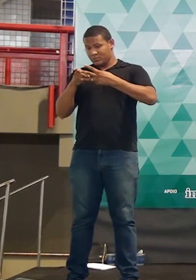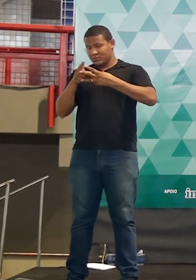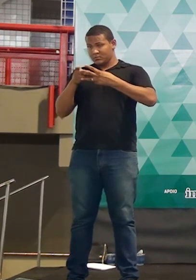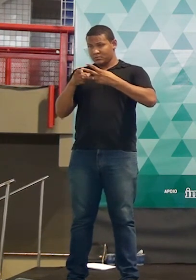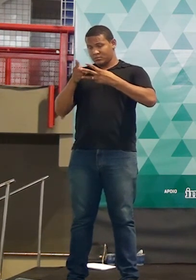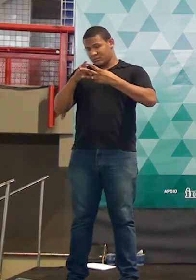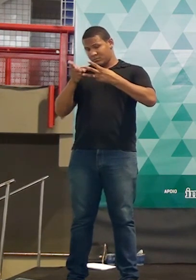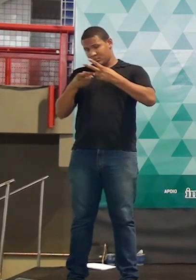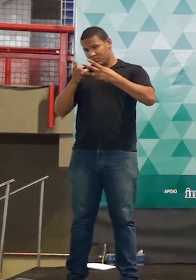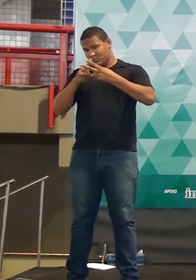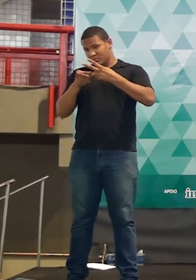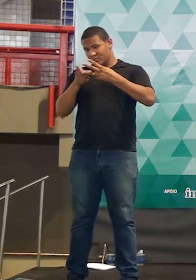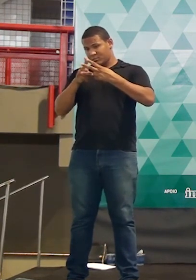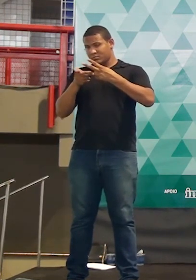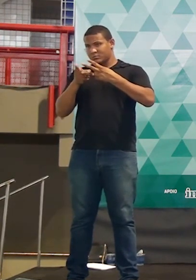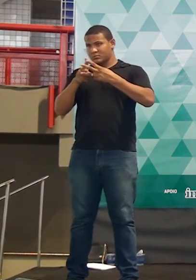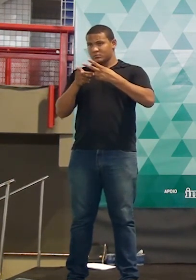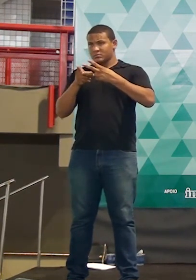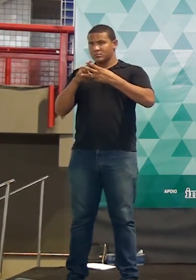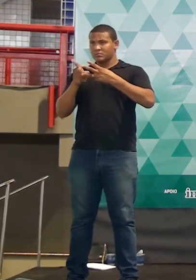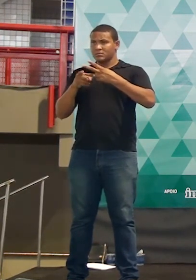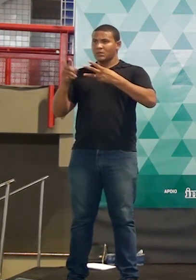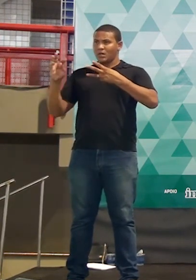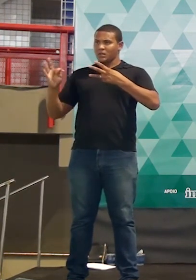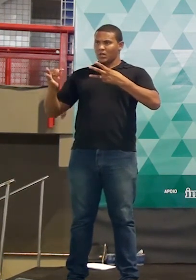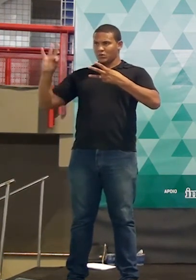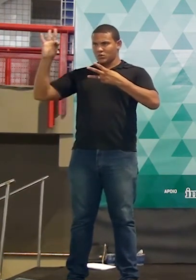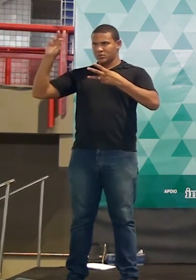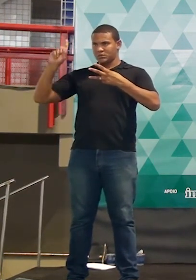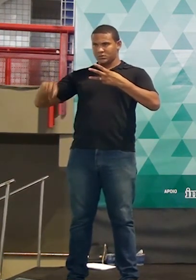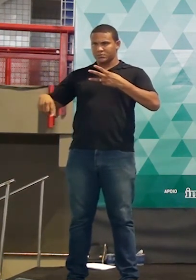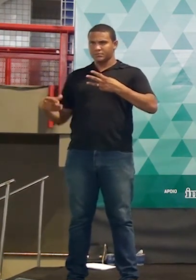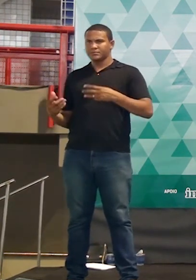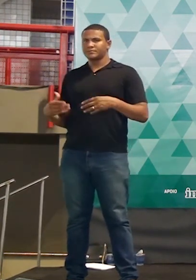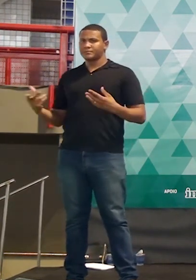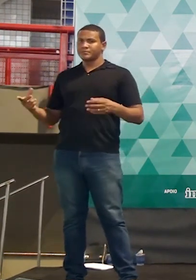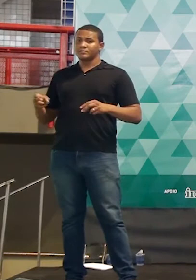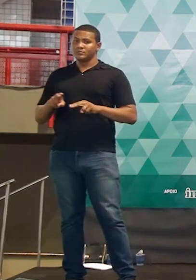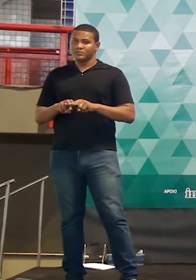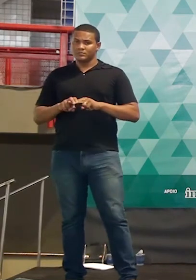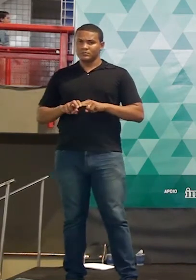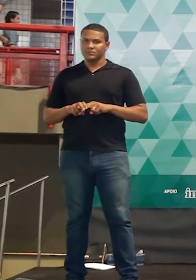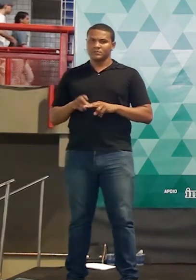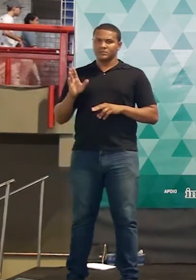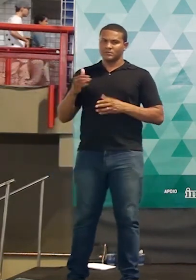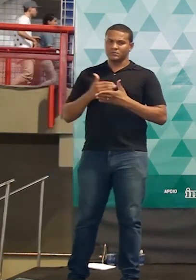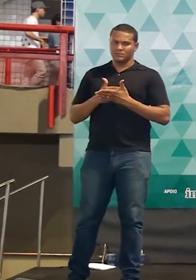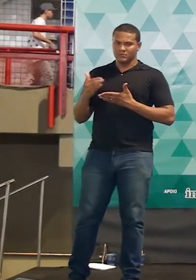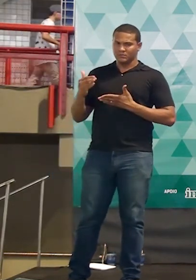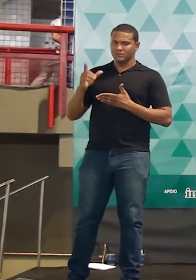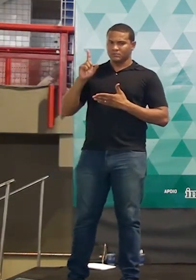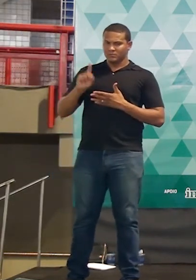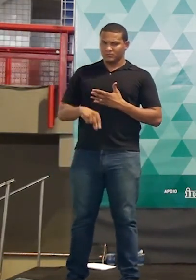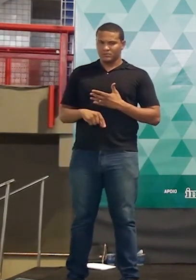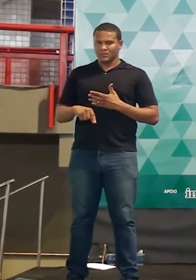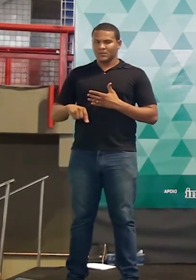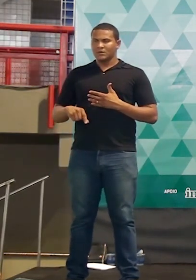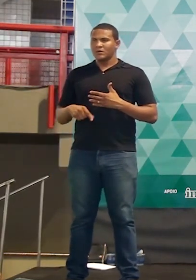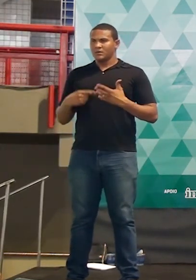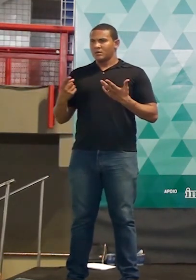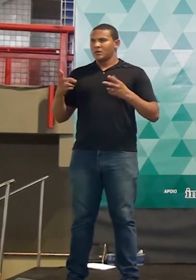o terceiro, tá? Então a gente já começa a trabalhar os temas conforme as